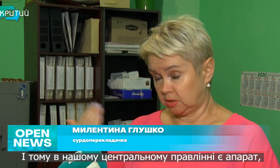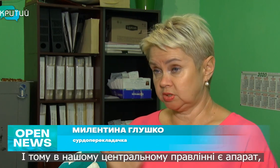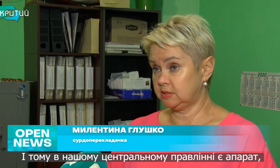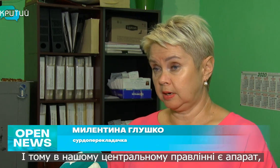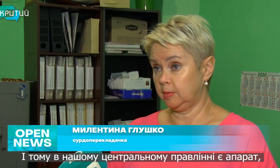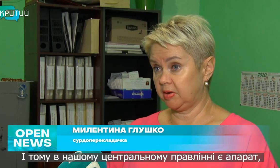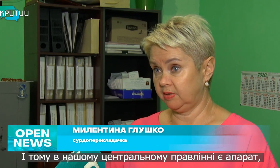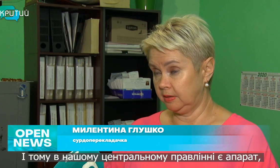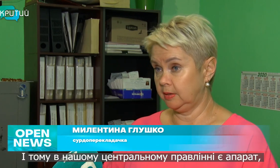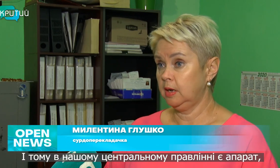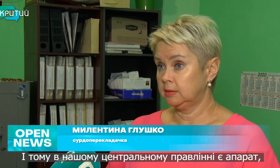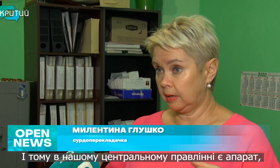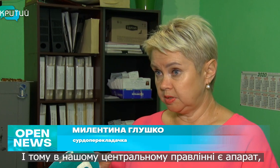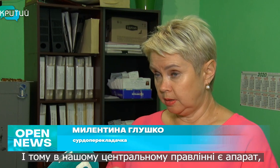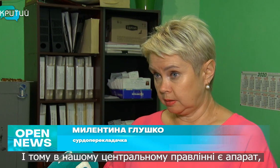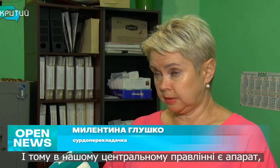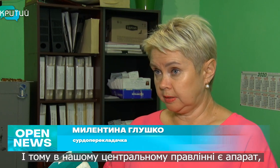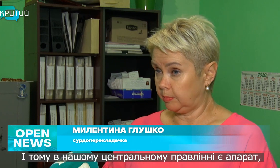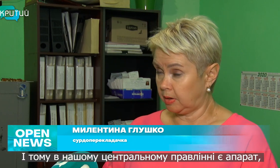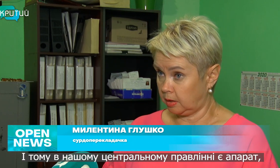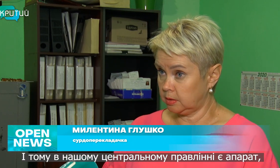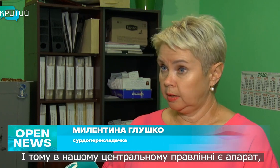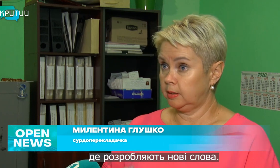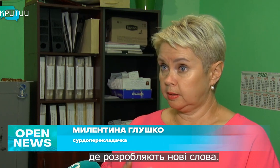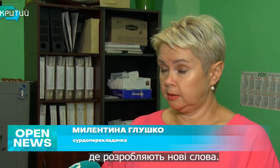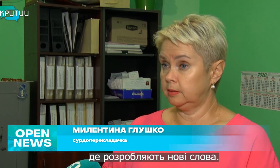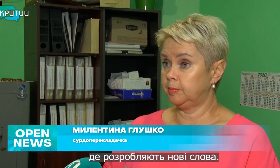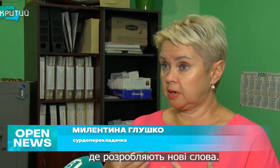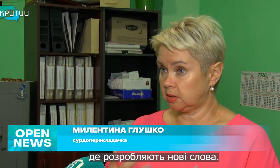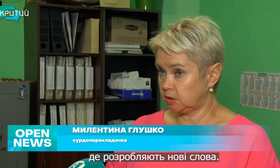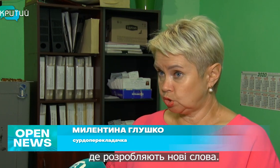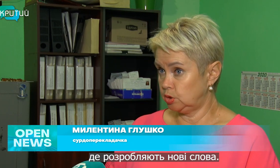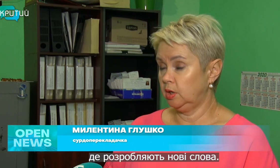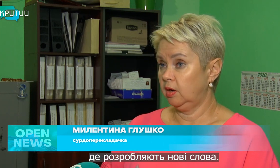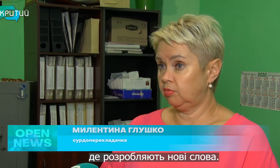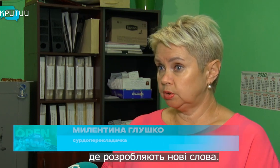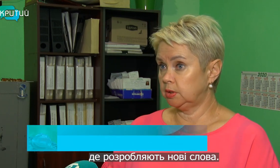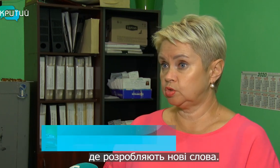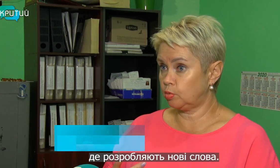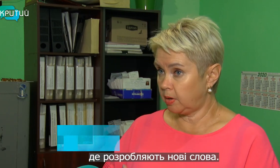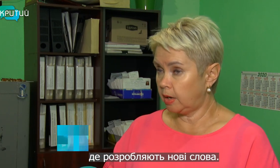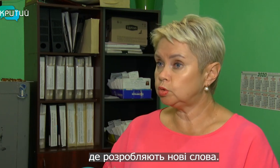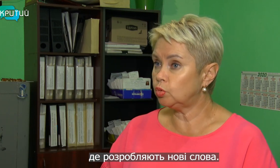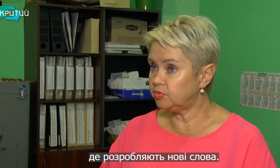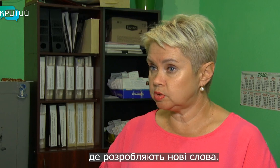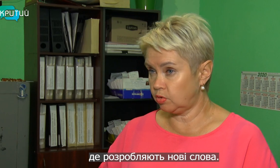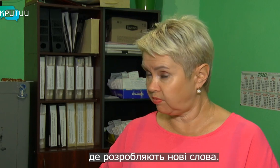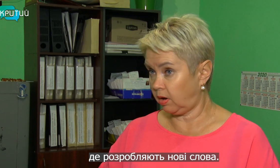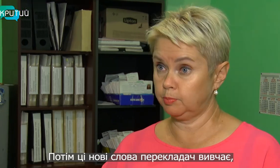наше центральне правління, там є такий апарат, які перекладачі, вони розробляють нові слова.